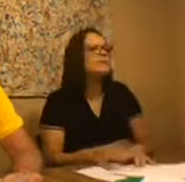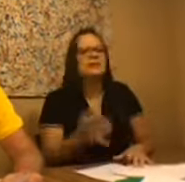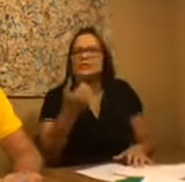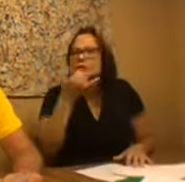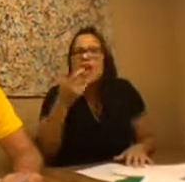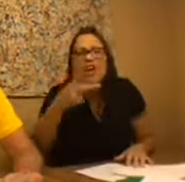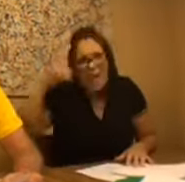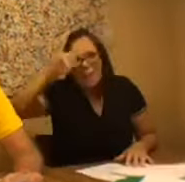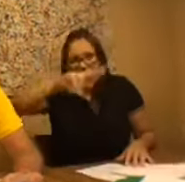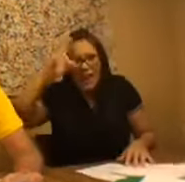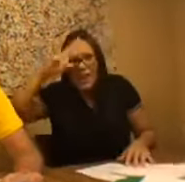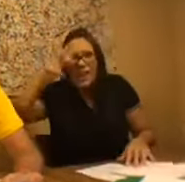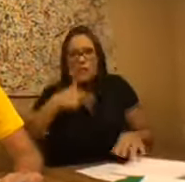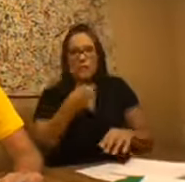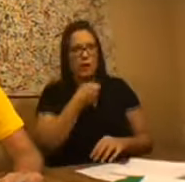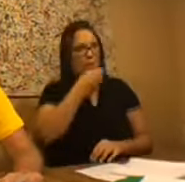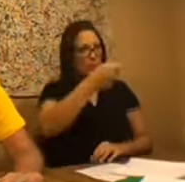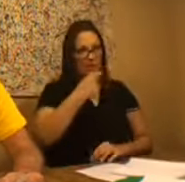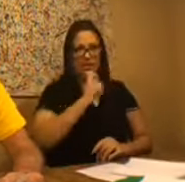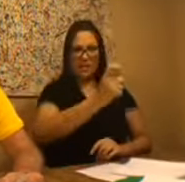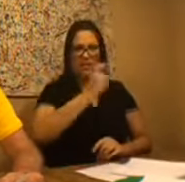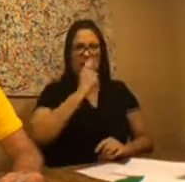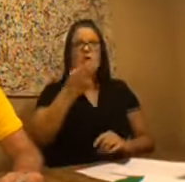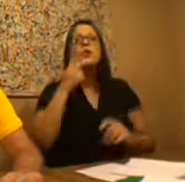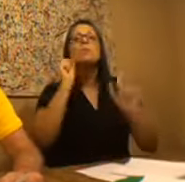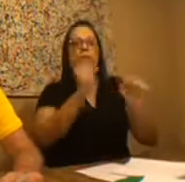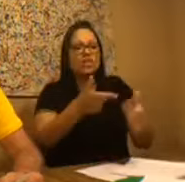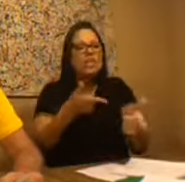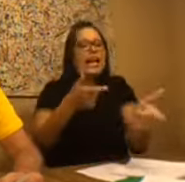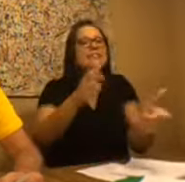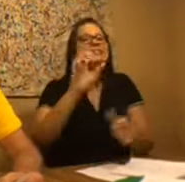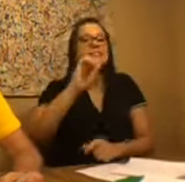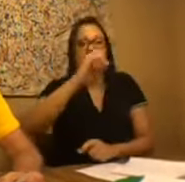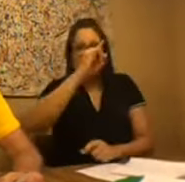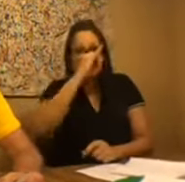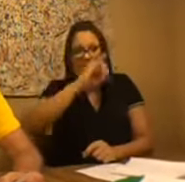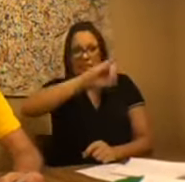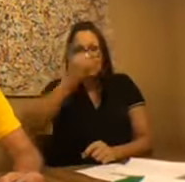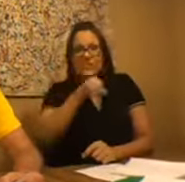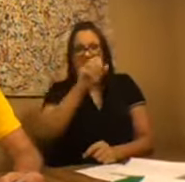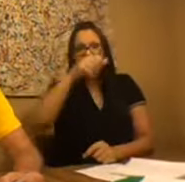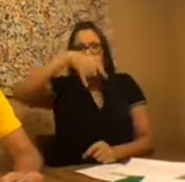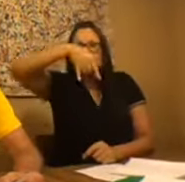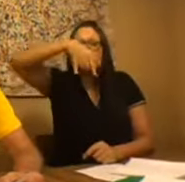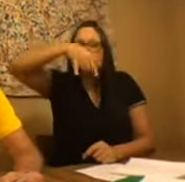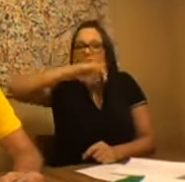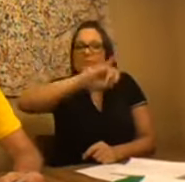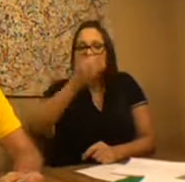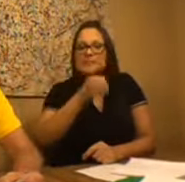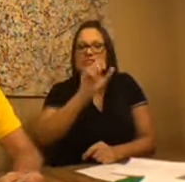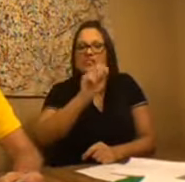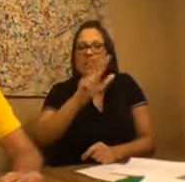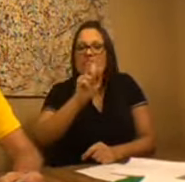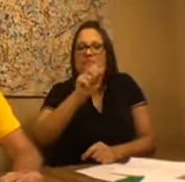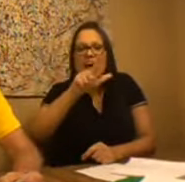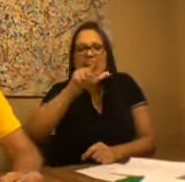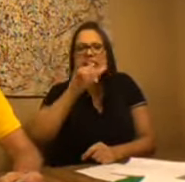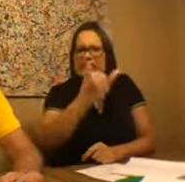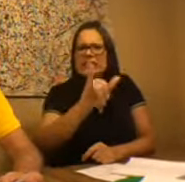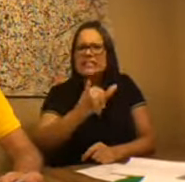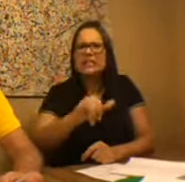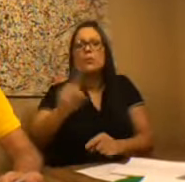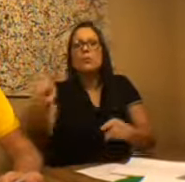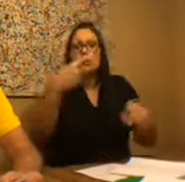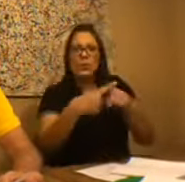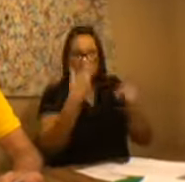que destrói plantações que mata gente que é uma praga no campo têm estado já liberou slb na caça